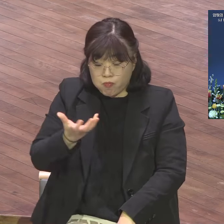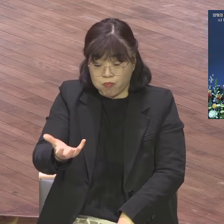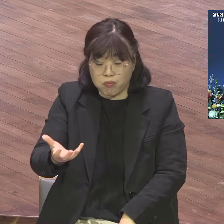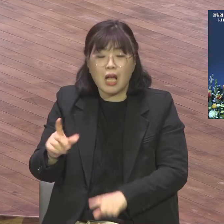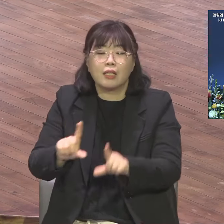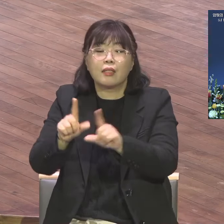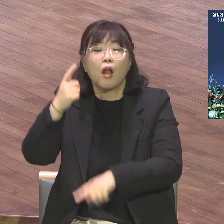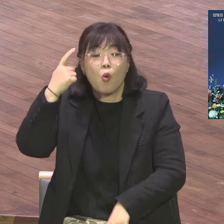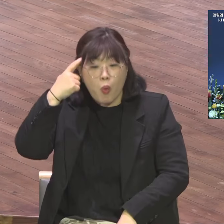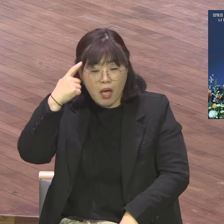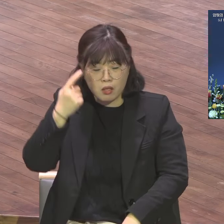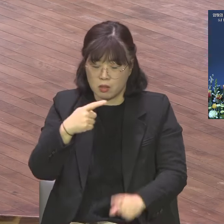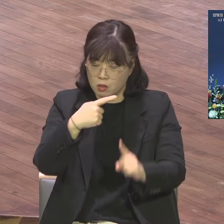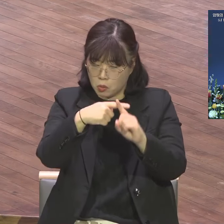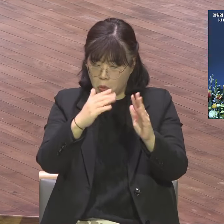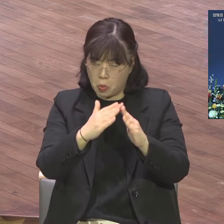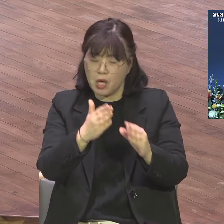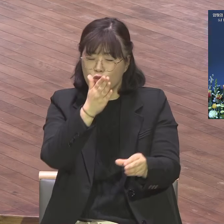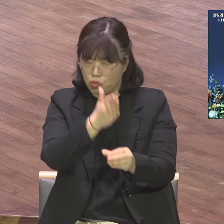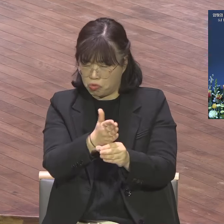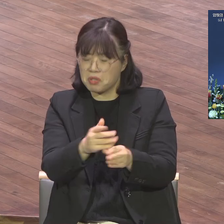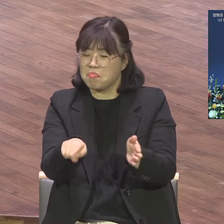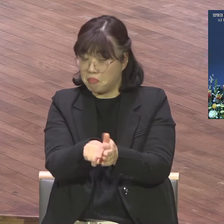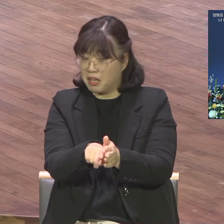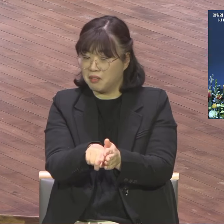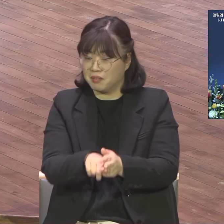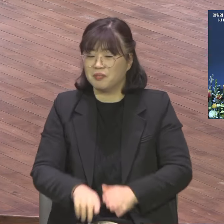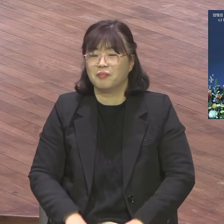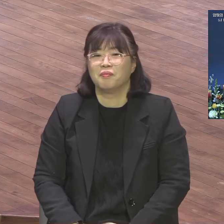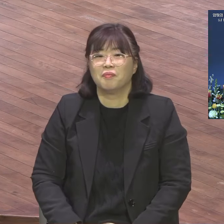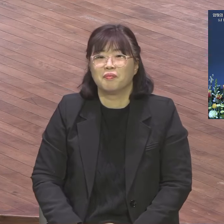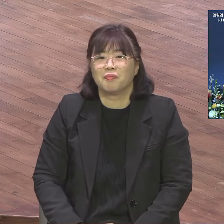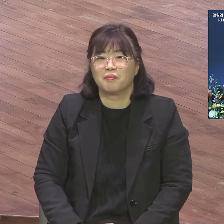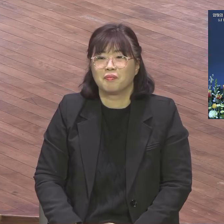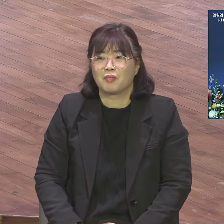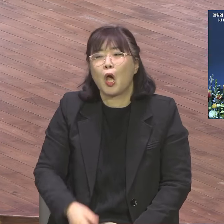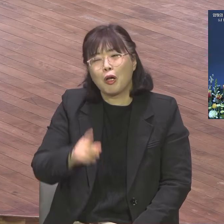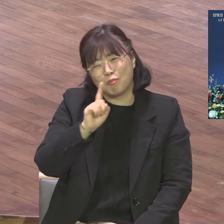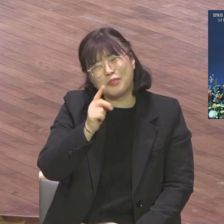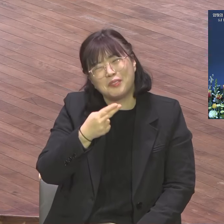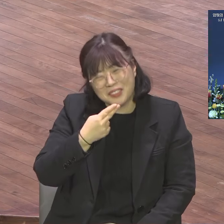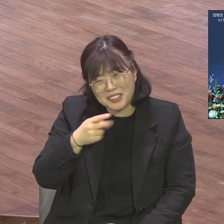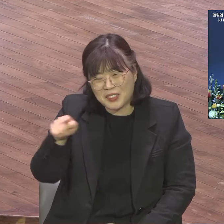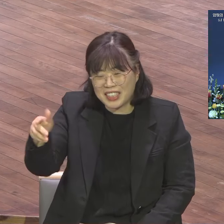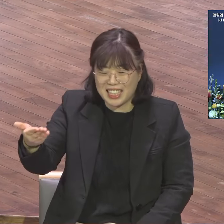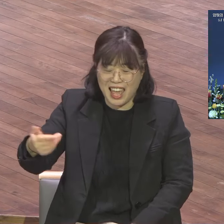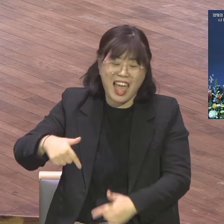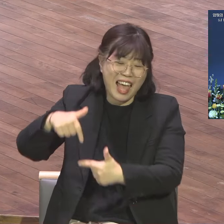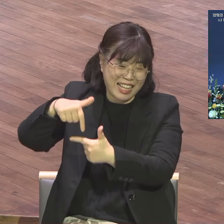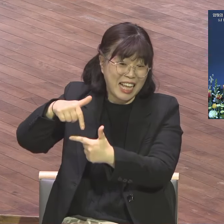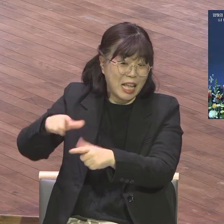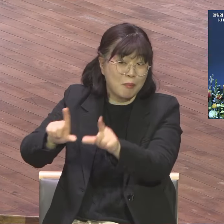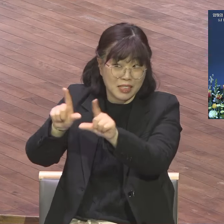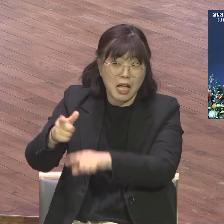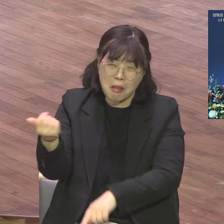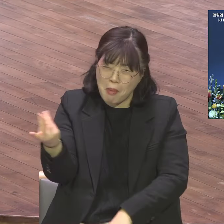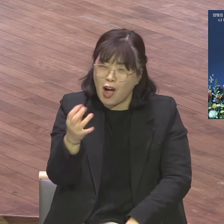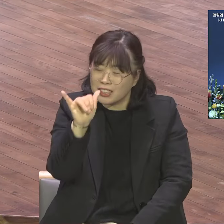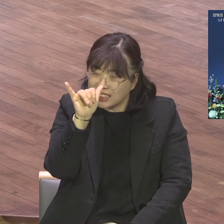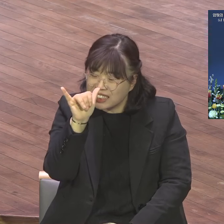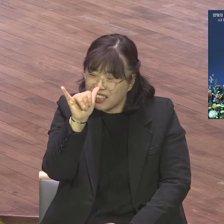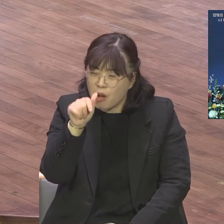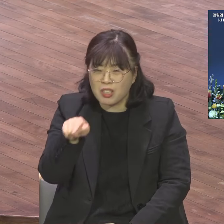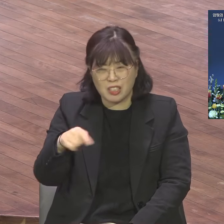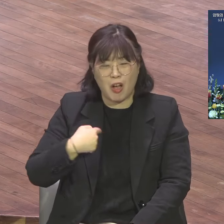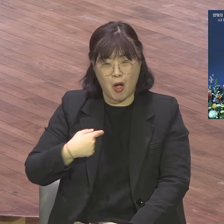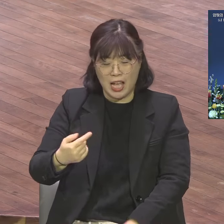거리를 꼭 말하는 건 아니지만은 강남관 분들인데 그렇게 말하면 좀, 좀 미안하지. 교회